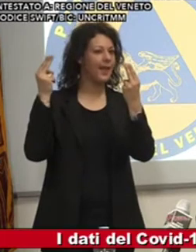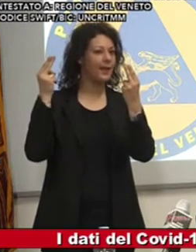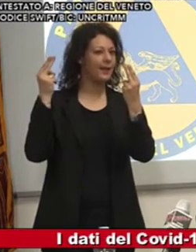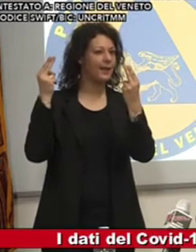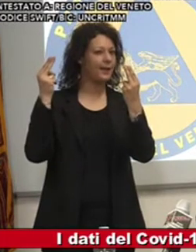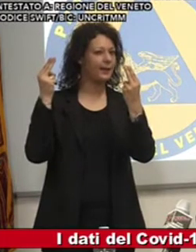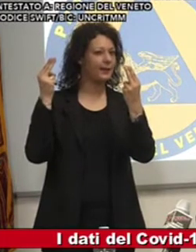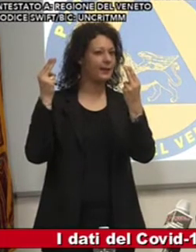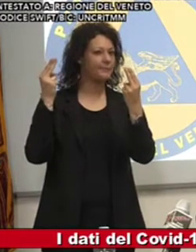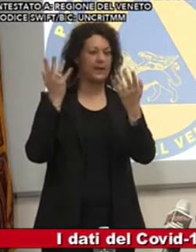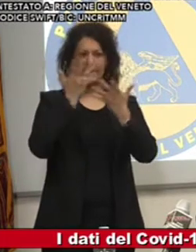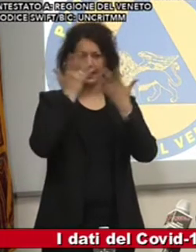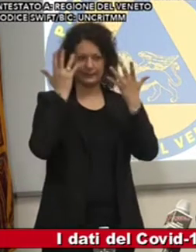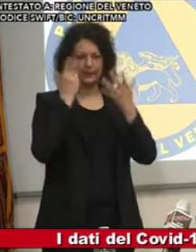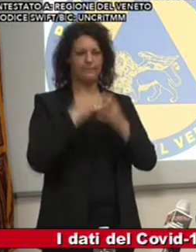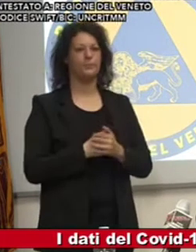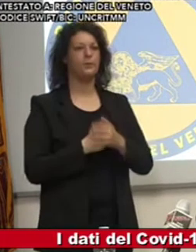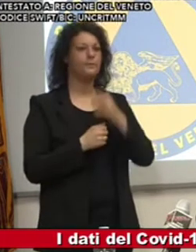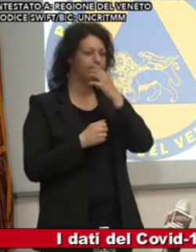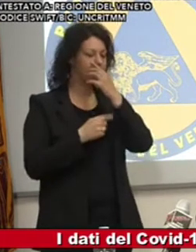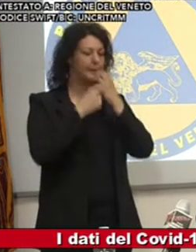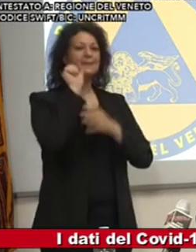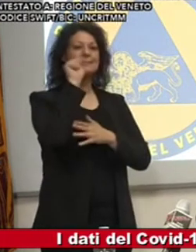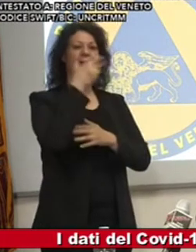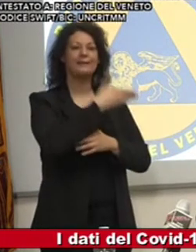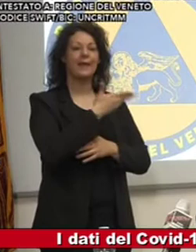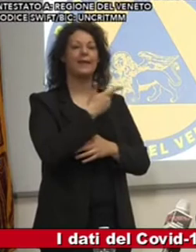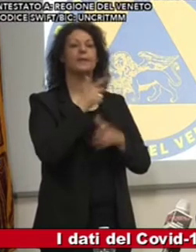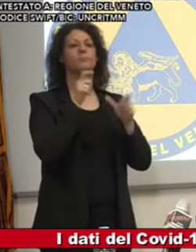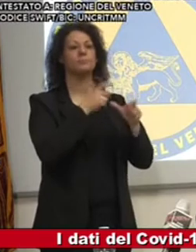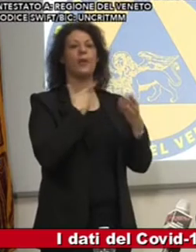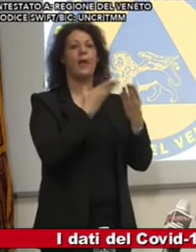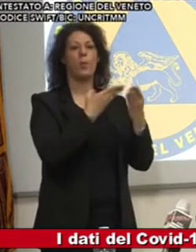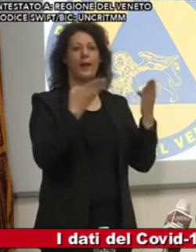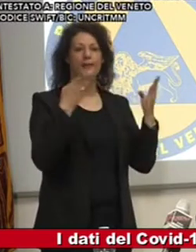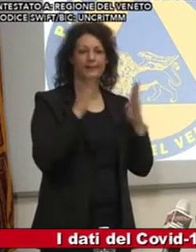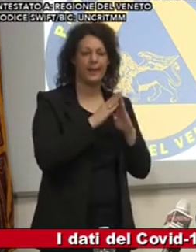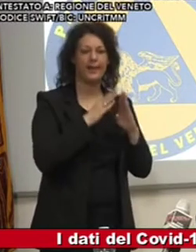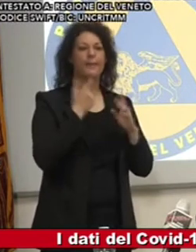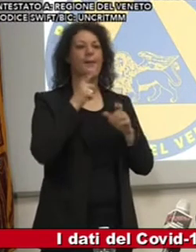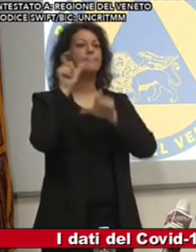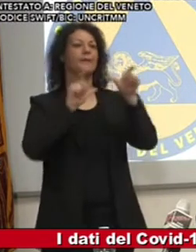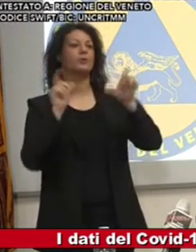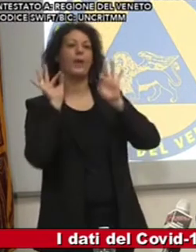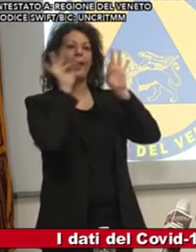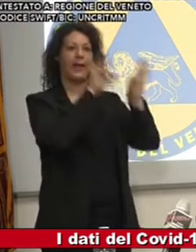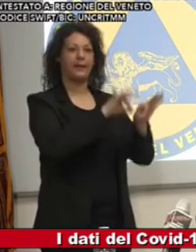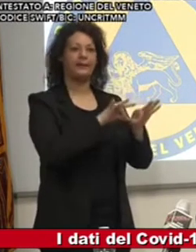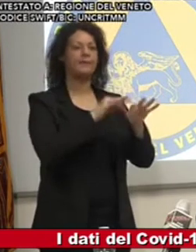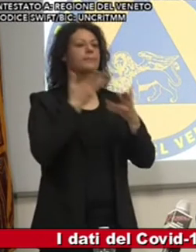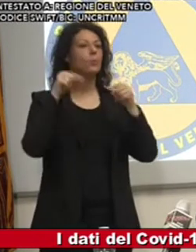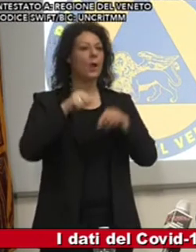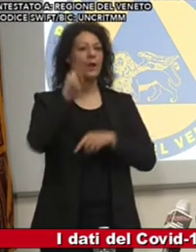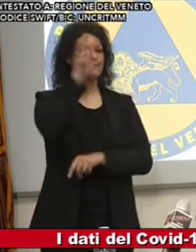il presidente della regione veneto luca zaia ha fornito i dati sulla diffusione del copit 19 in veneto nel consueto